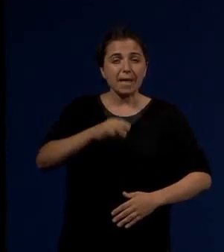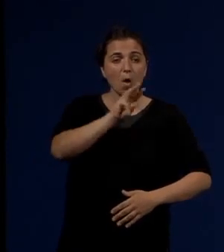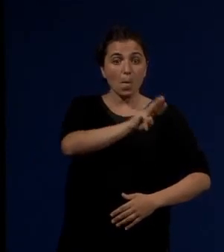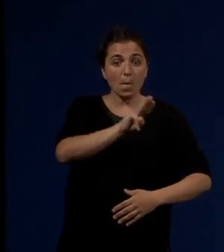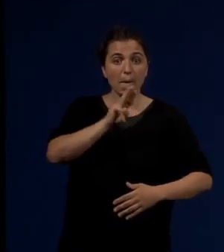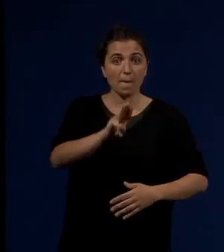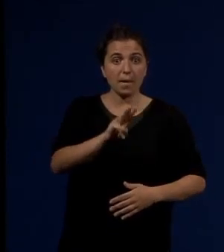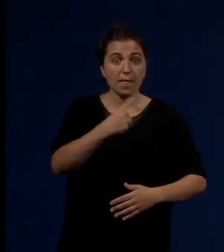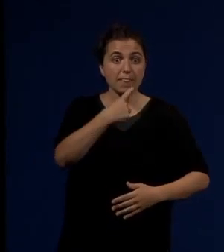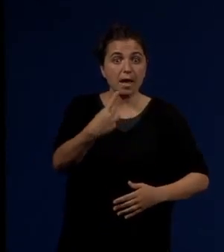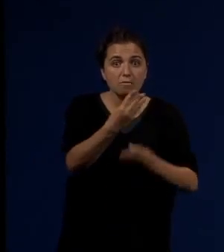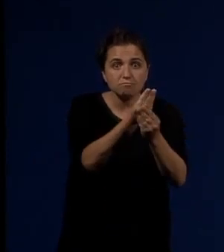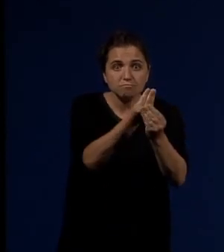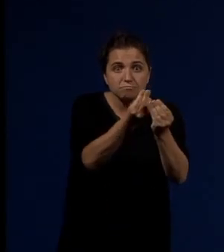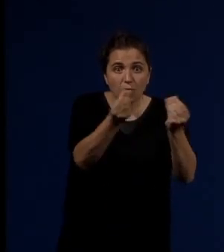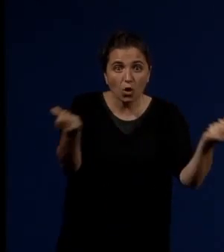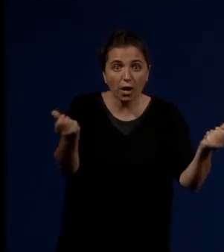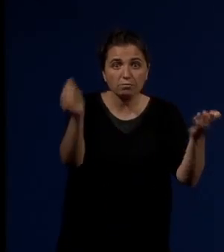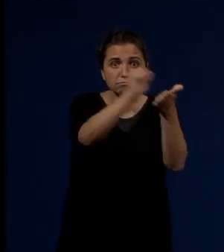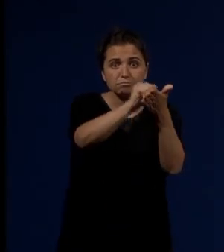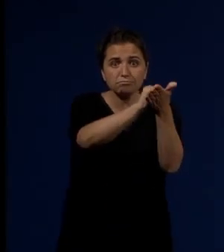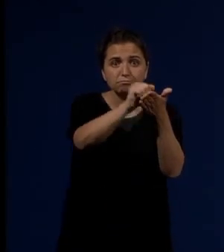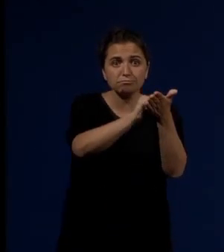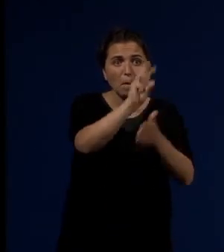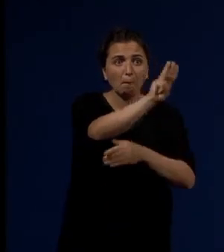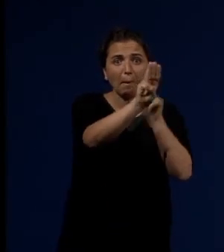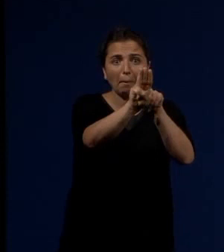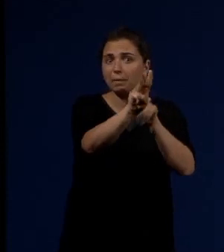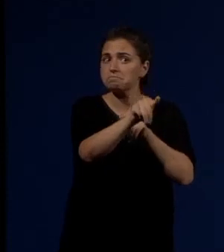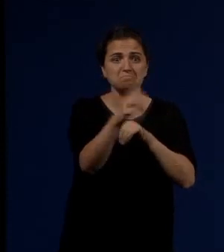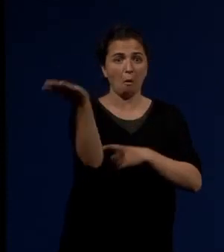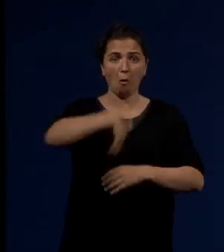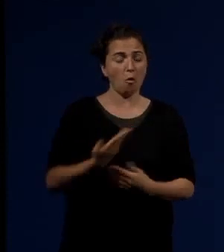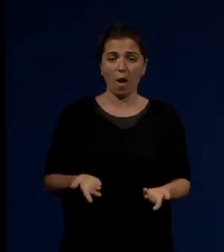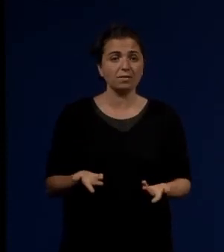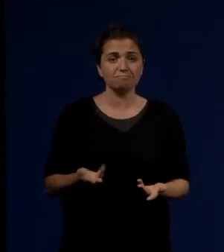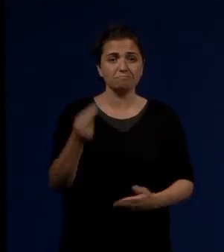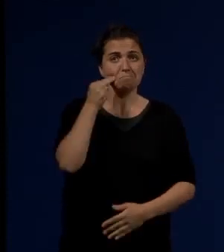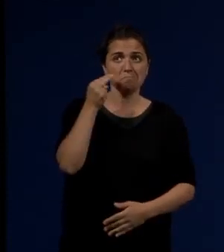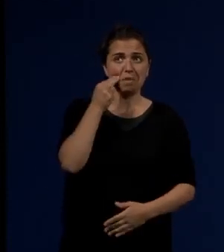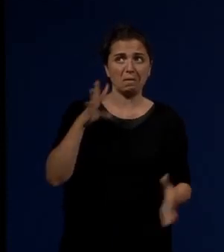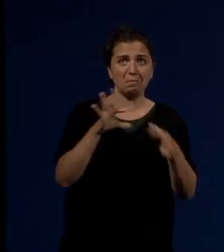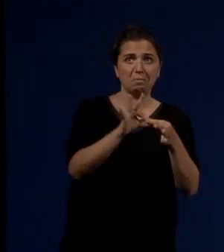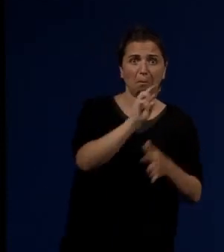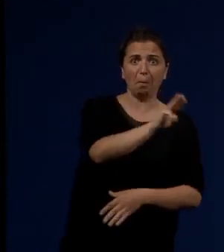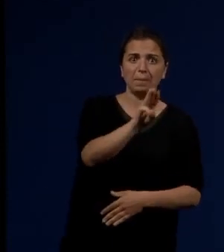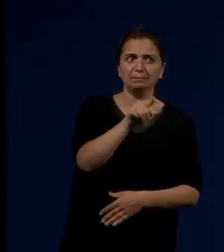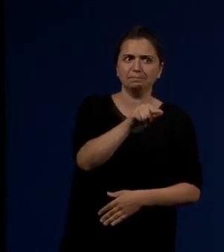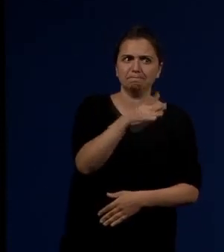se empeñaron en borrar completamente o logotipo dos cartéis. Debe ser que teñen medo a que os vinculemos con que les